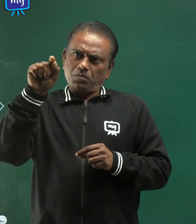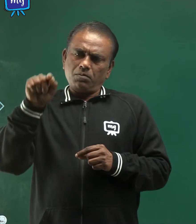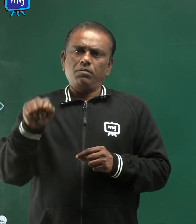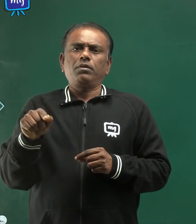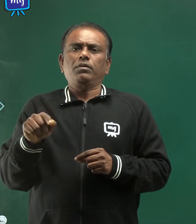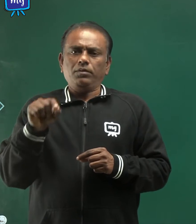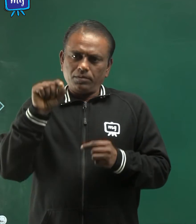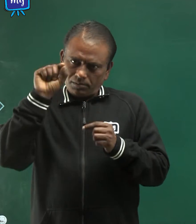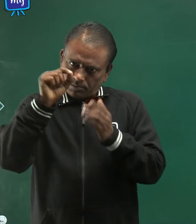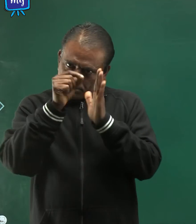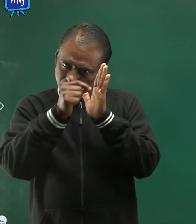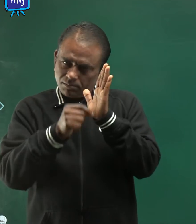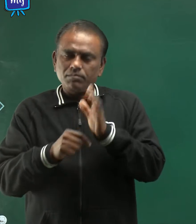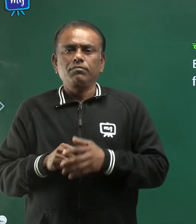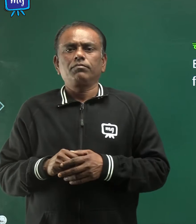A लेते हैं।